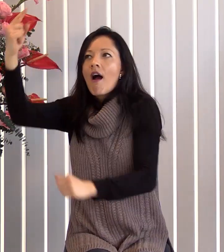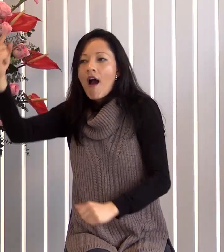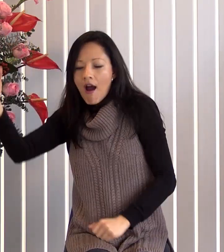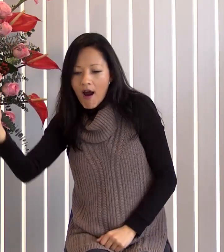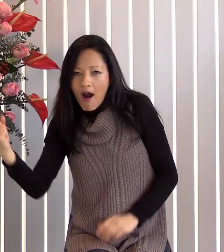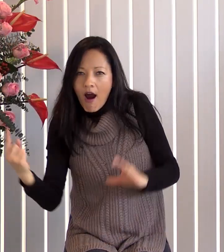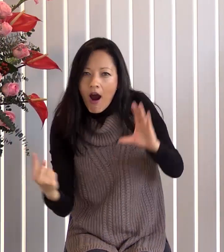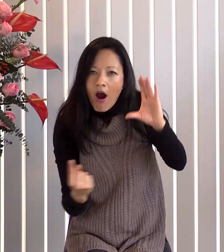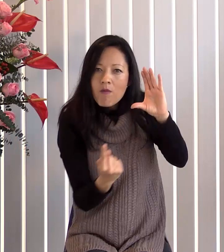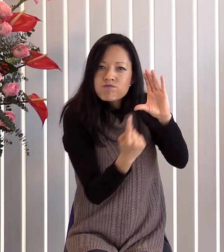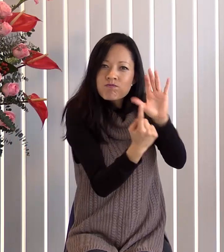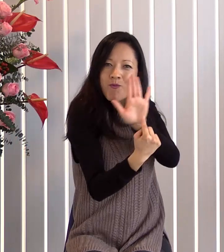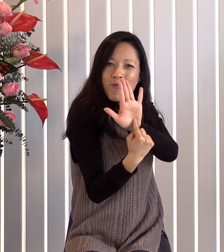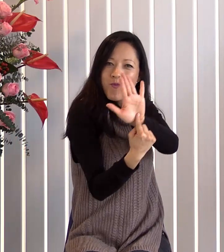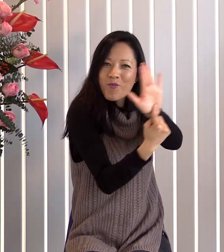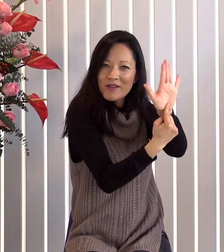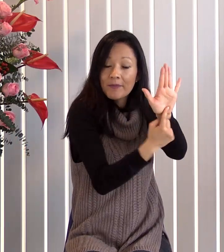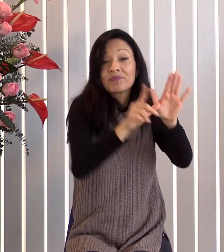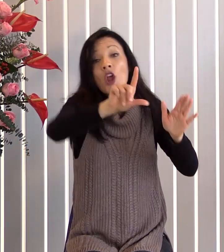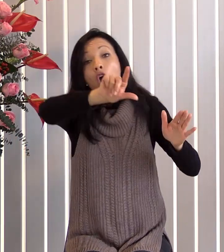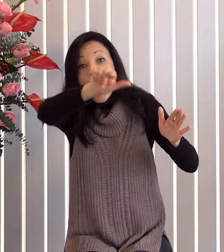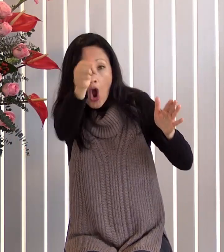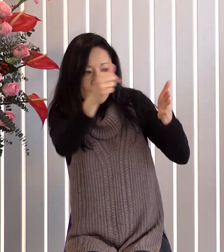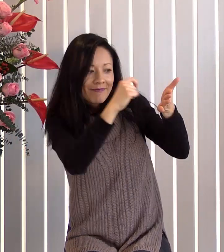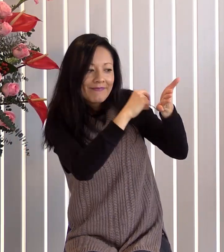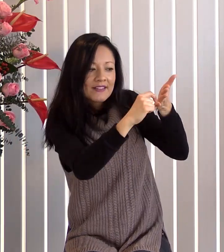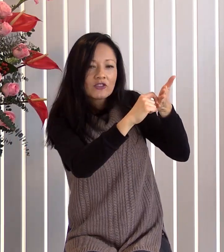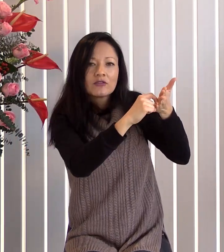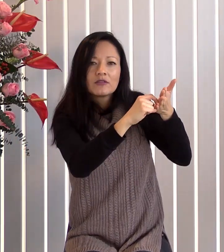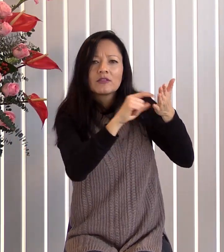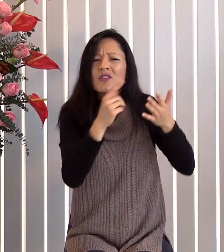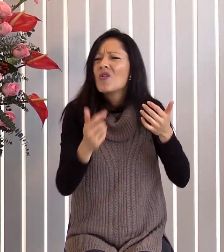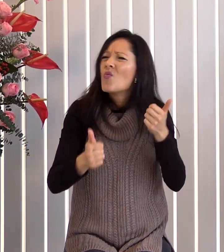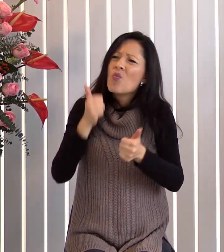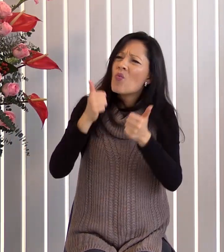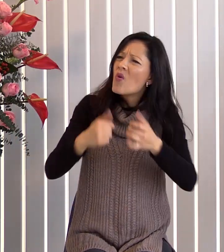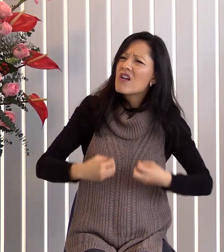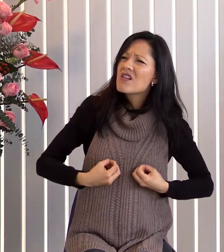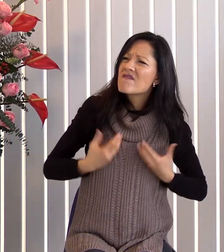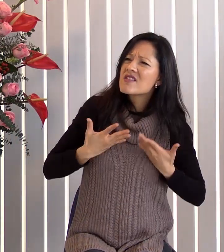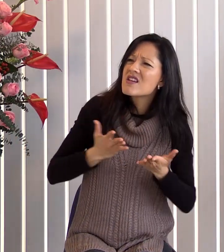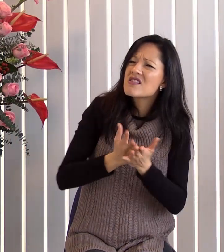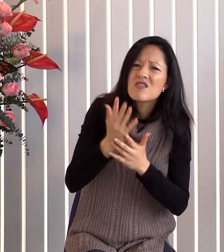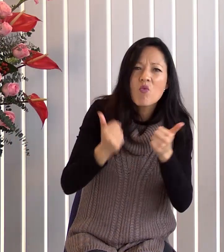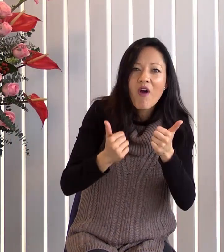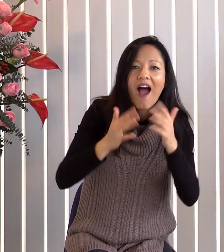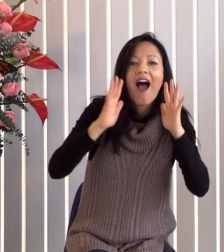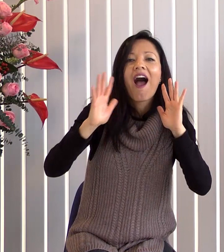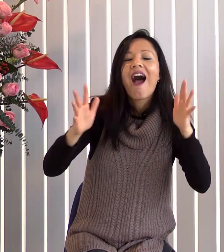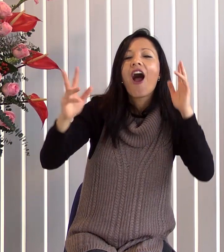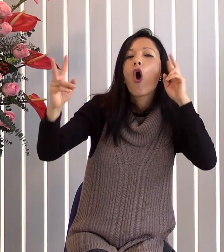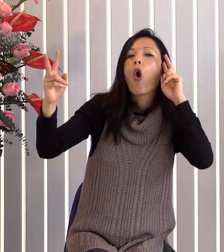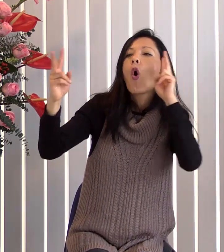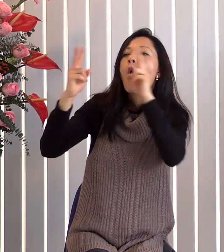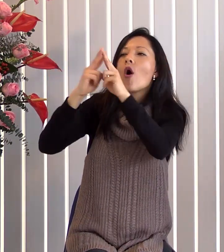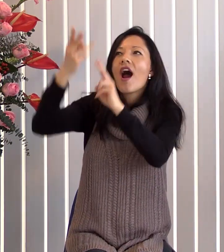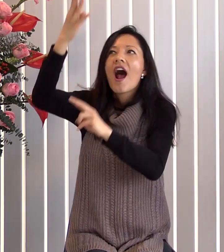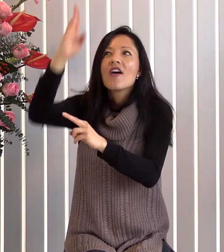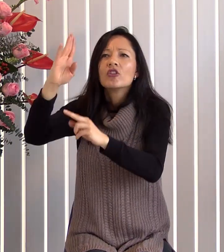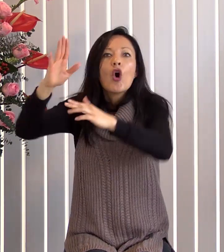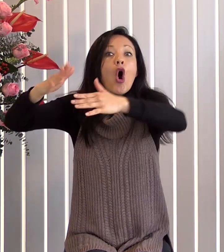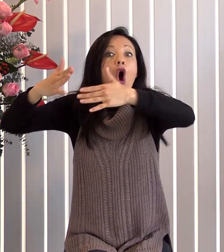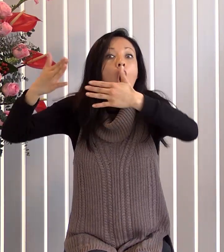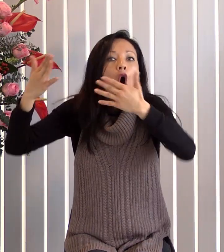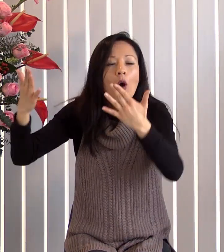conocer. Y otro versículo es, esta es la vida eterna, que te conozcan a ti, el único Dios verdadero, y a